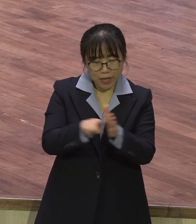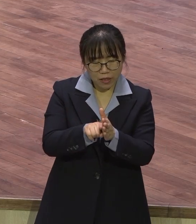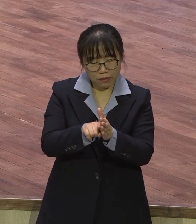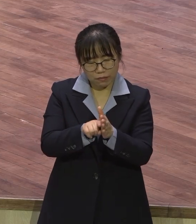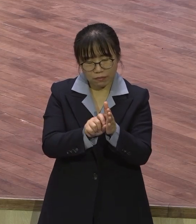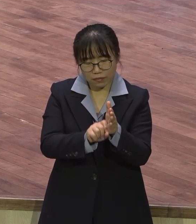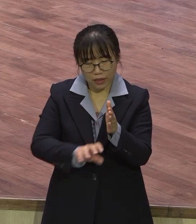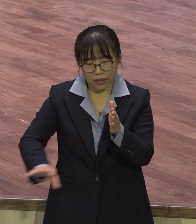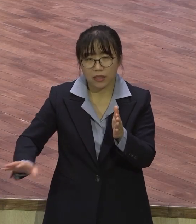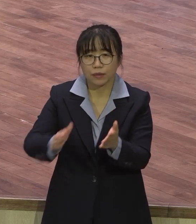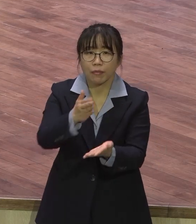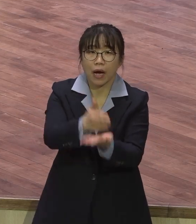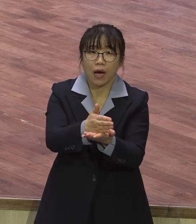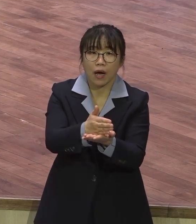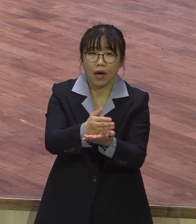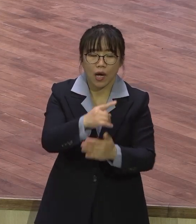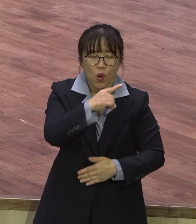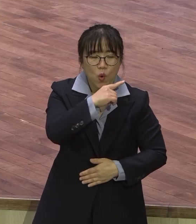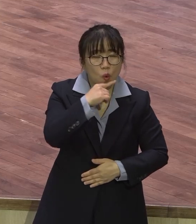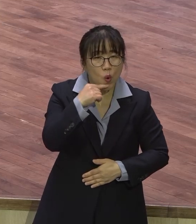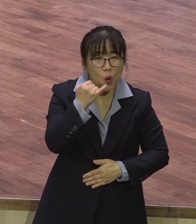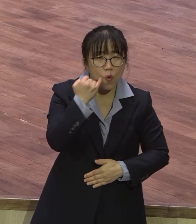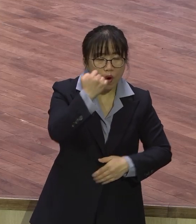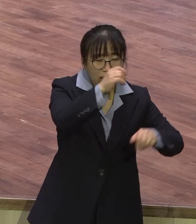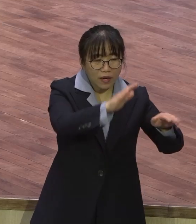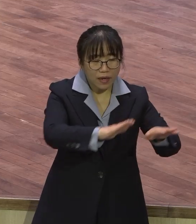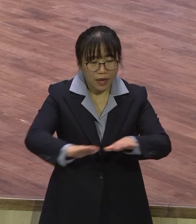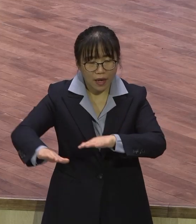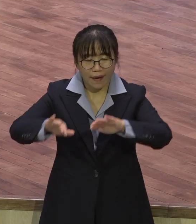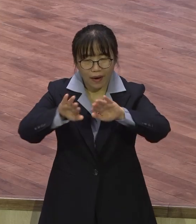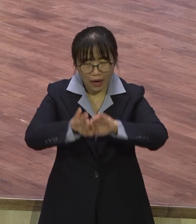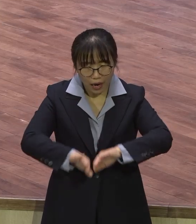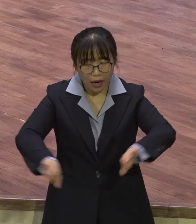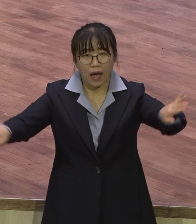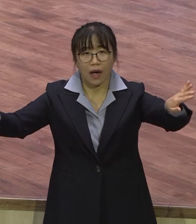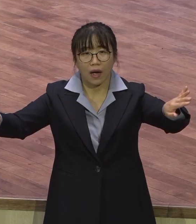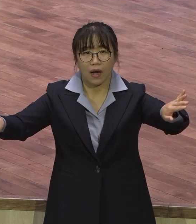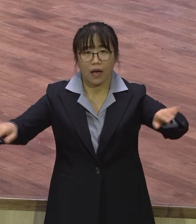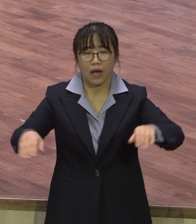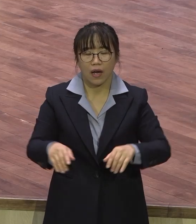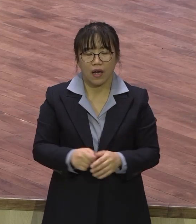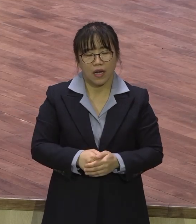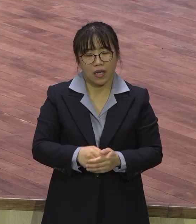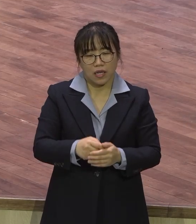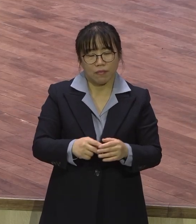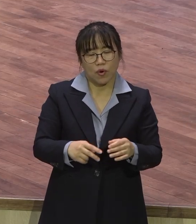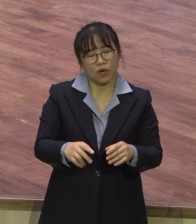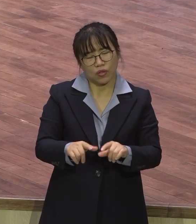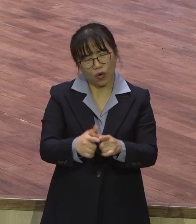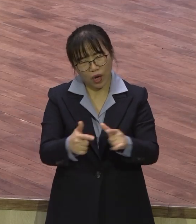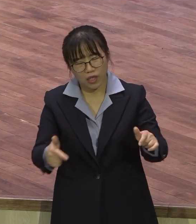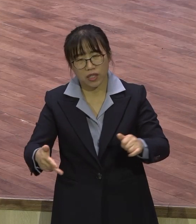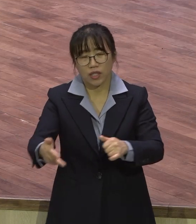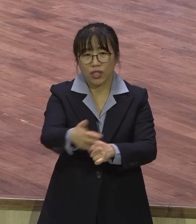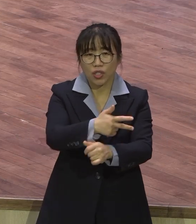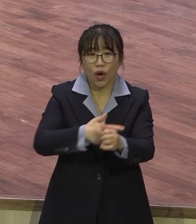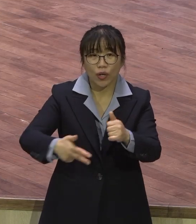가르면서 저 그야말로 이 맥수라의 만나를 먹이면서 예리구를 무너뜨리면서 요단을 넘으면서